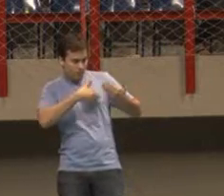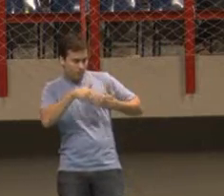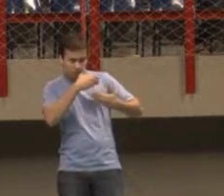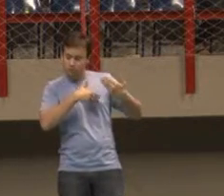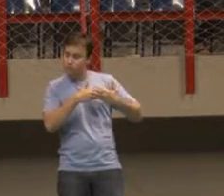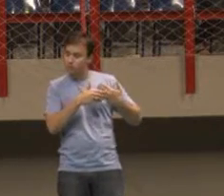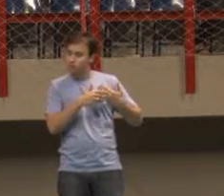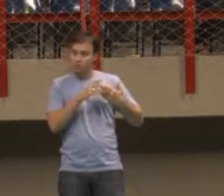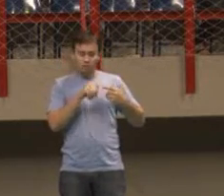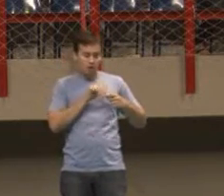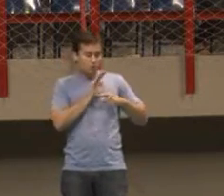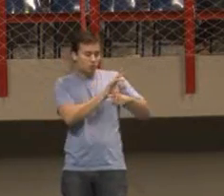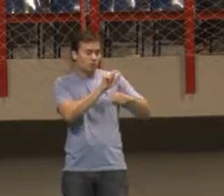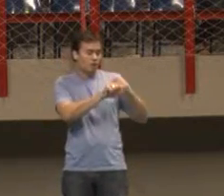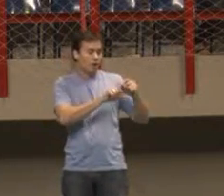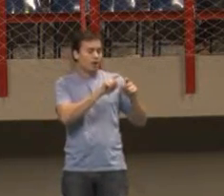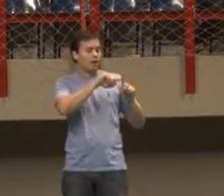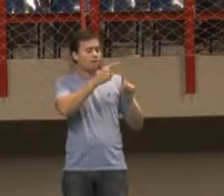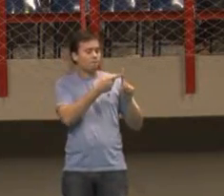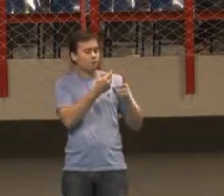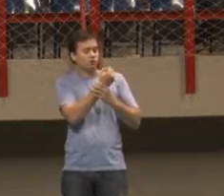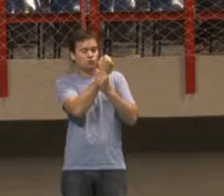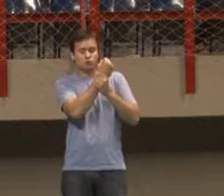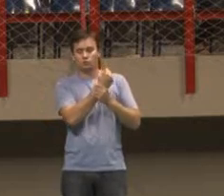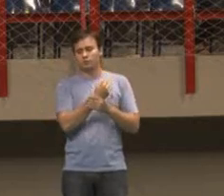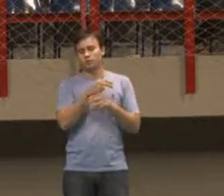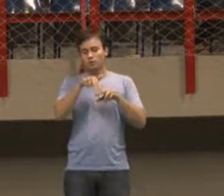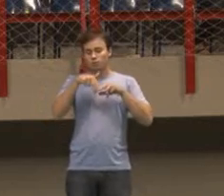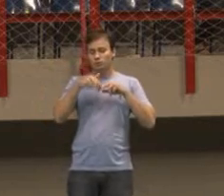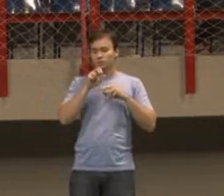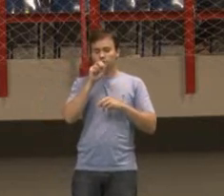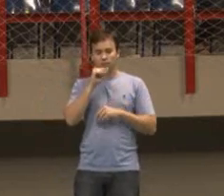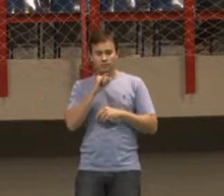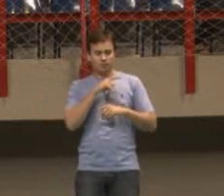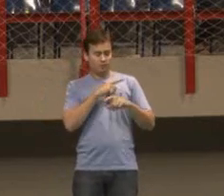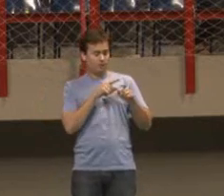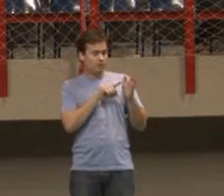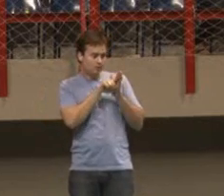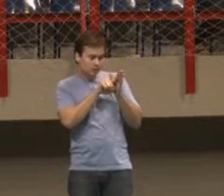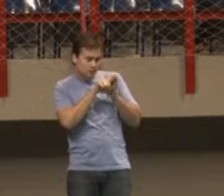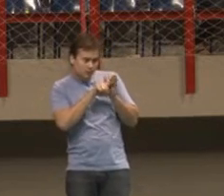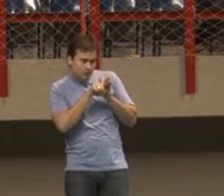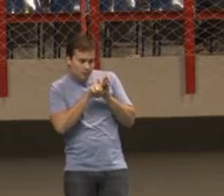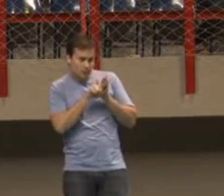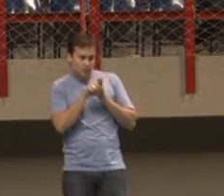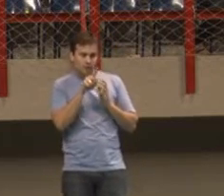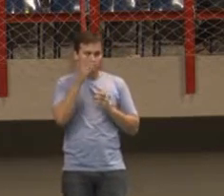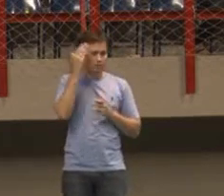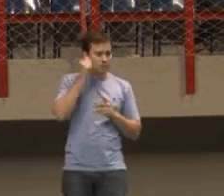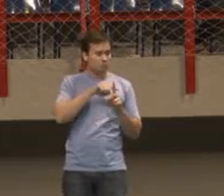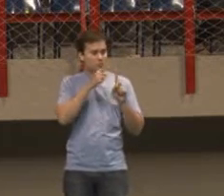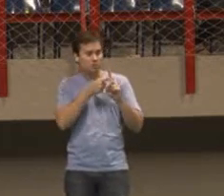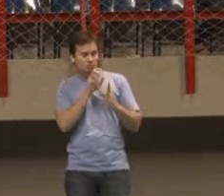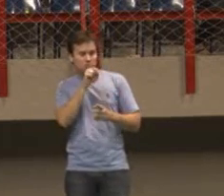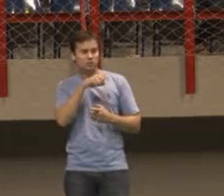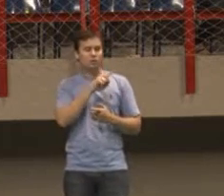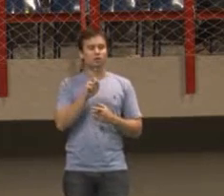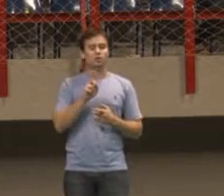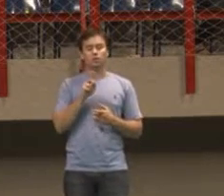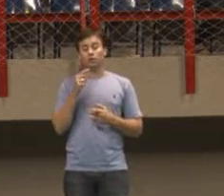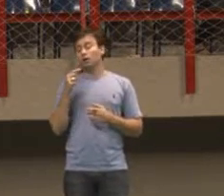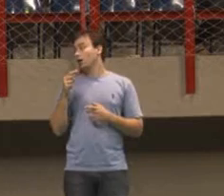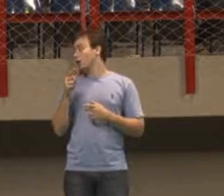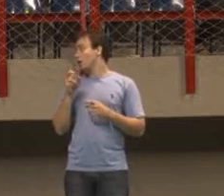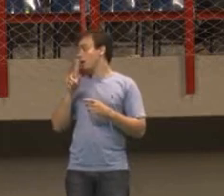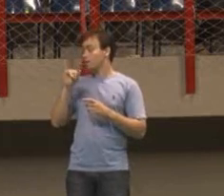pessoal? A gravidez. É por isso que durante os exames para determinação de gravidez, o que